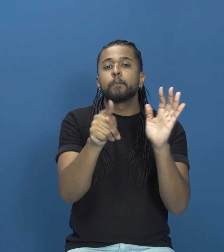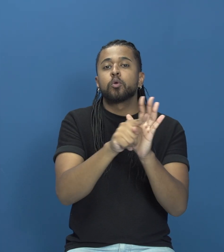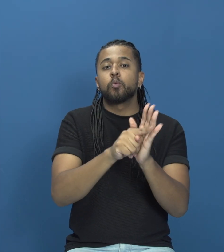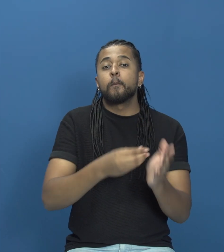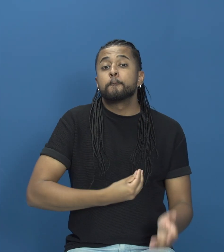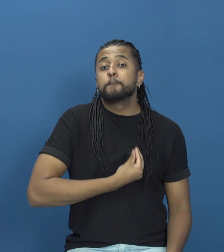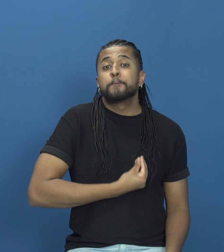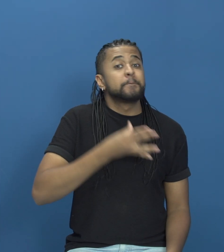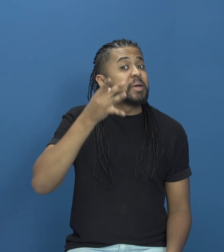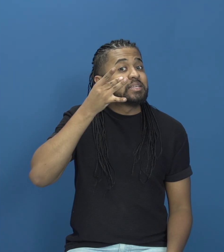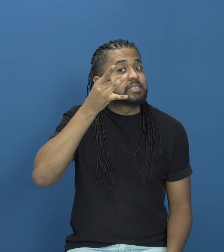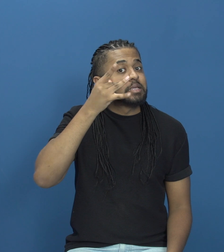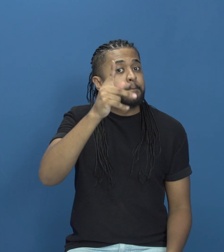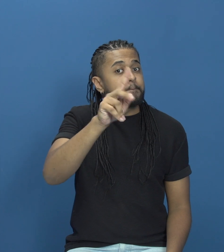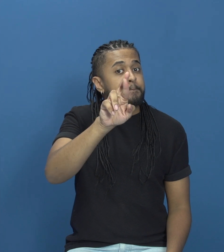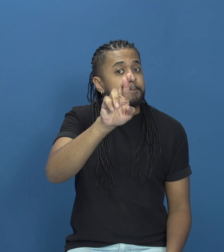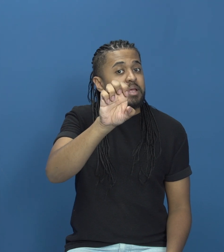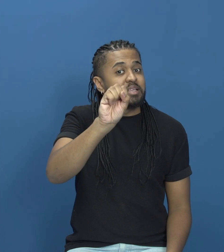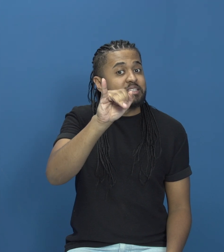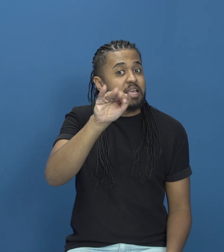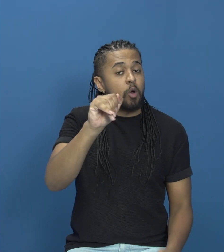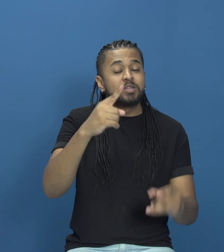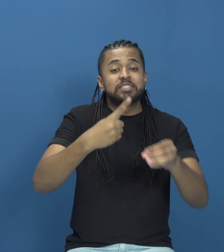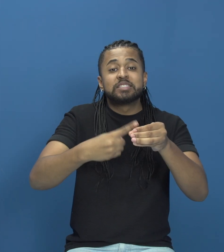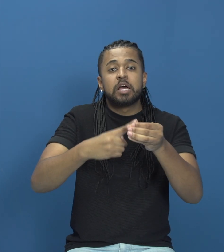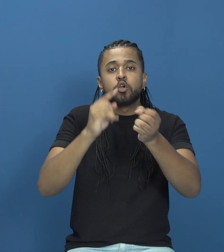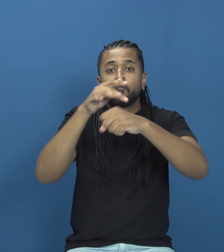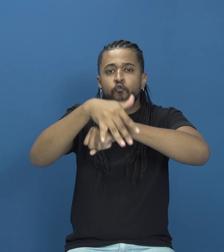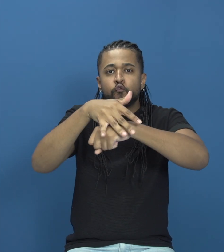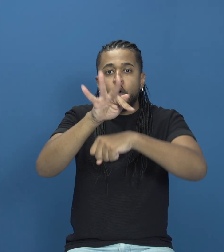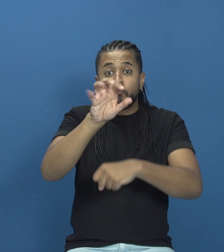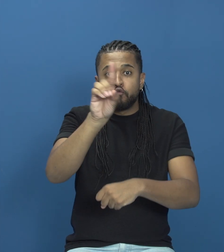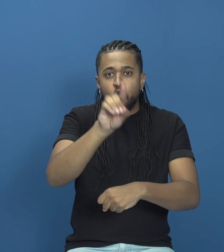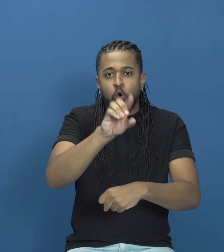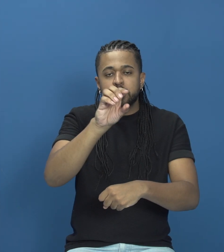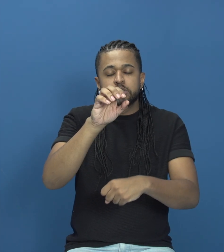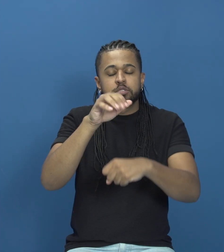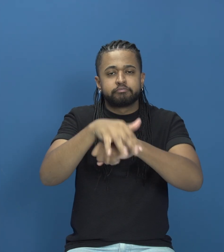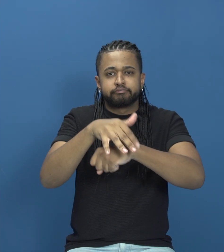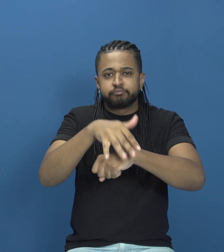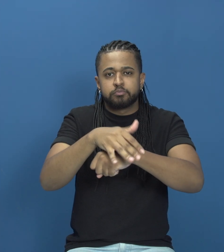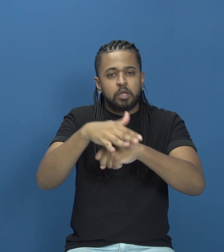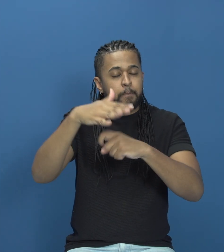modalidade presencial, na cidade de Foz do Iguaçu, Paraná, Brasil.